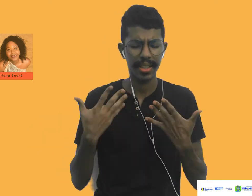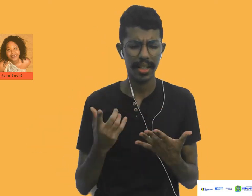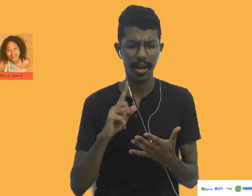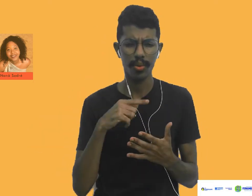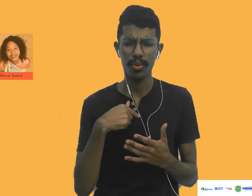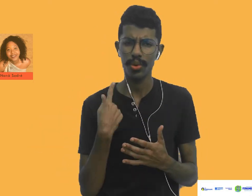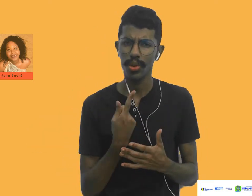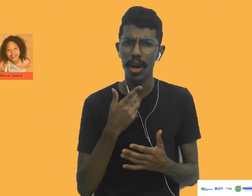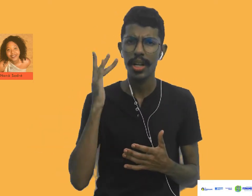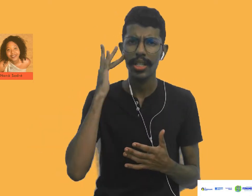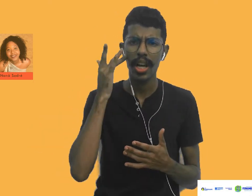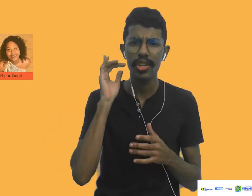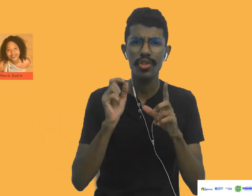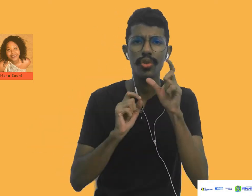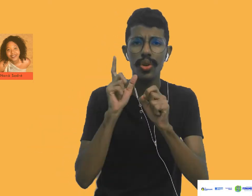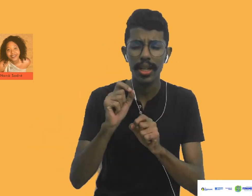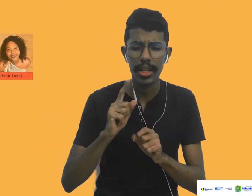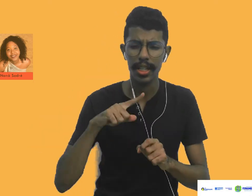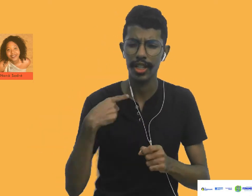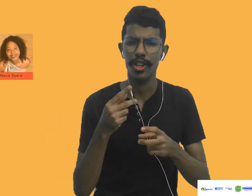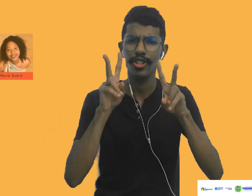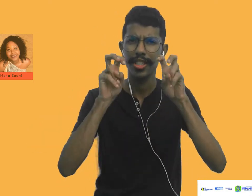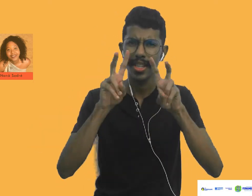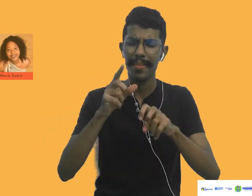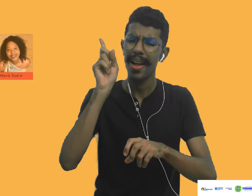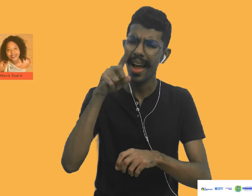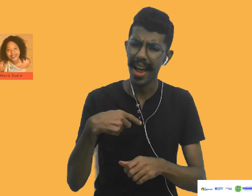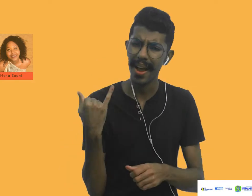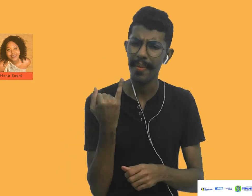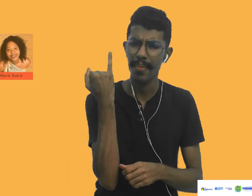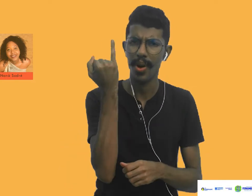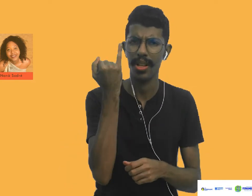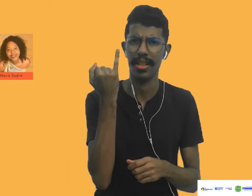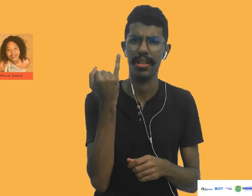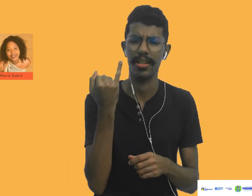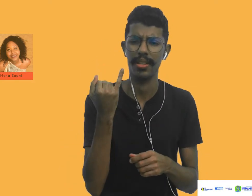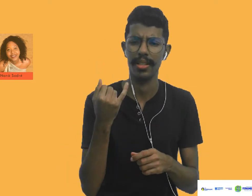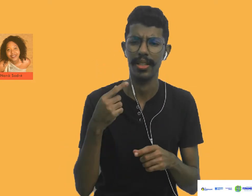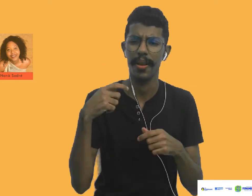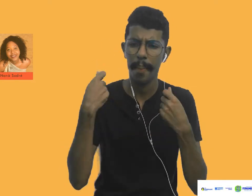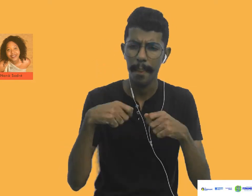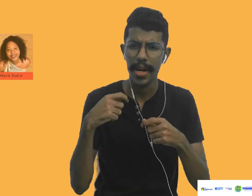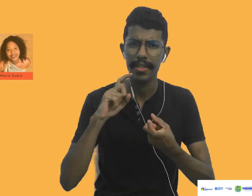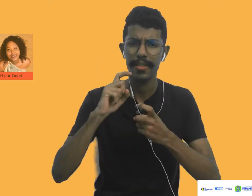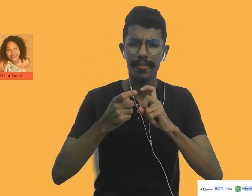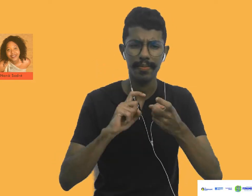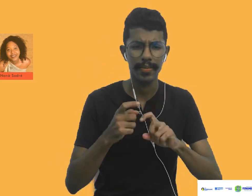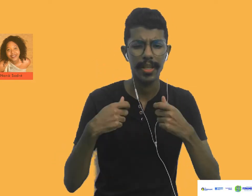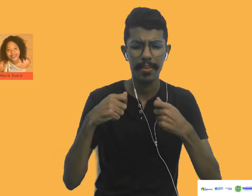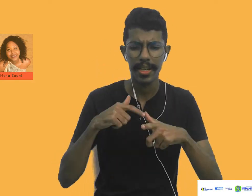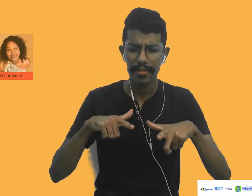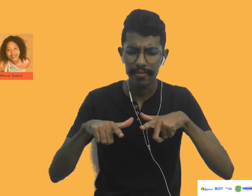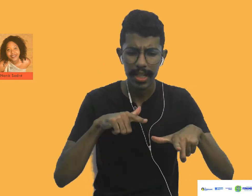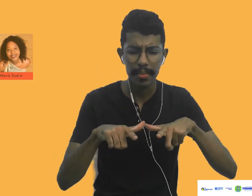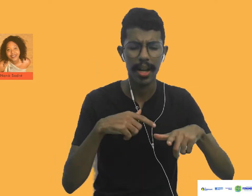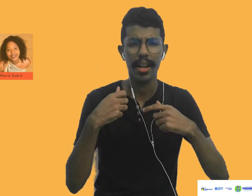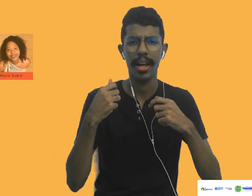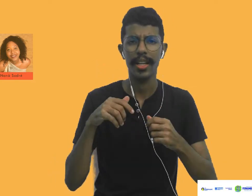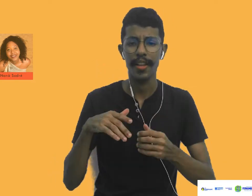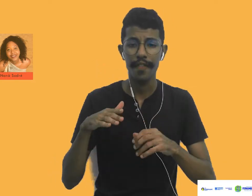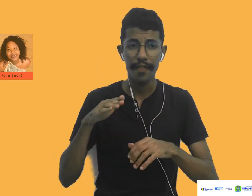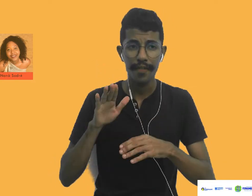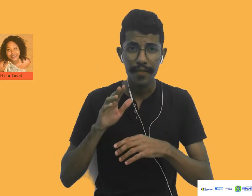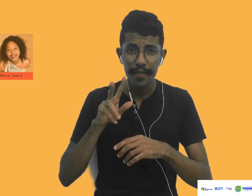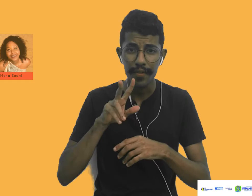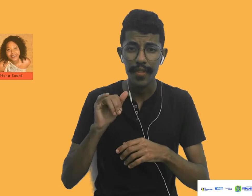nós achamos que nossos pontos, nossos temas são importantes, que precisam ser discutidos, que